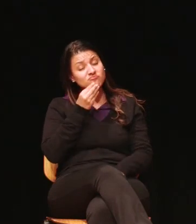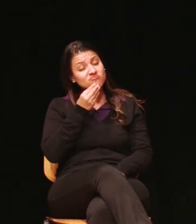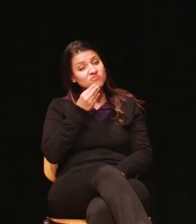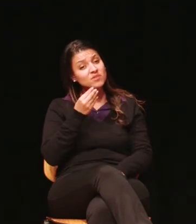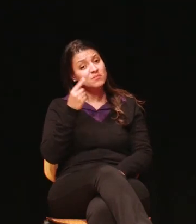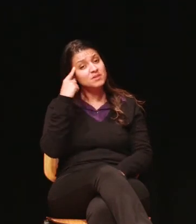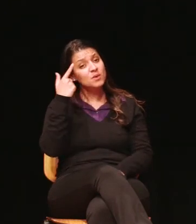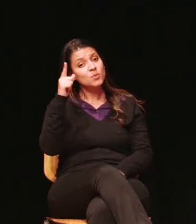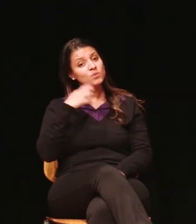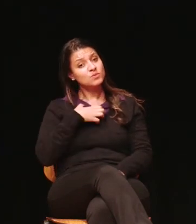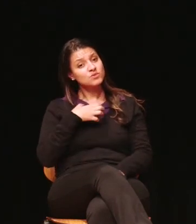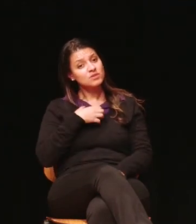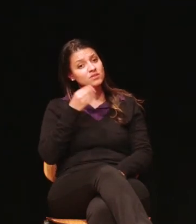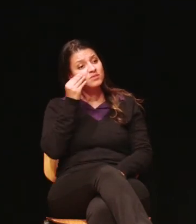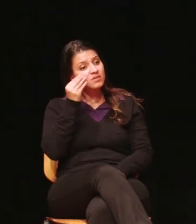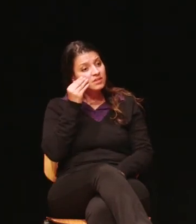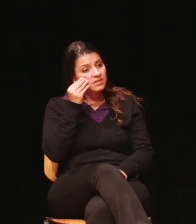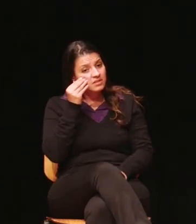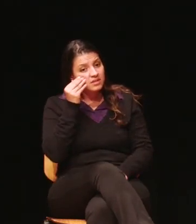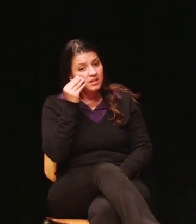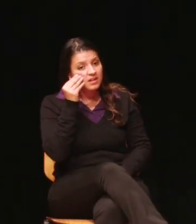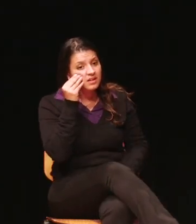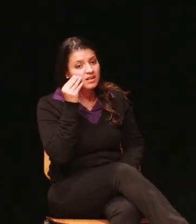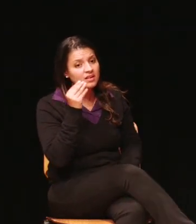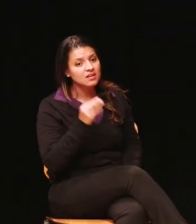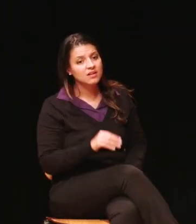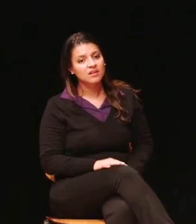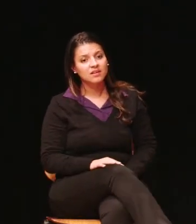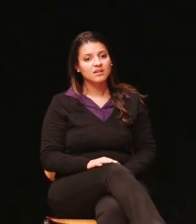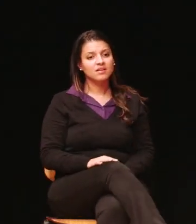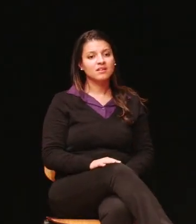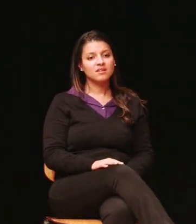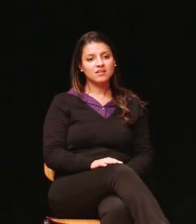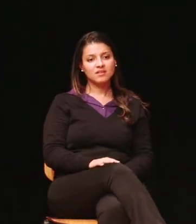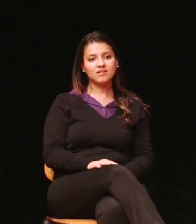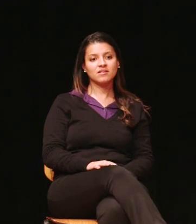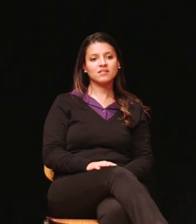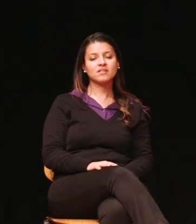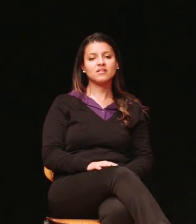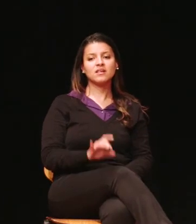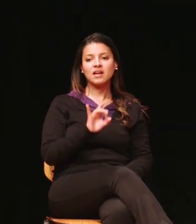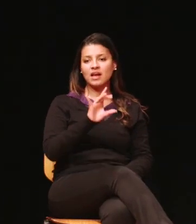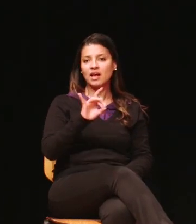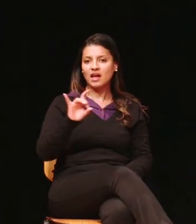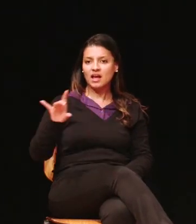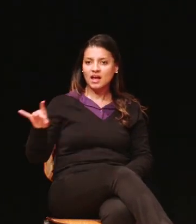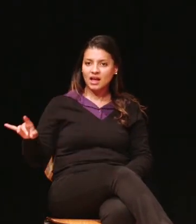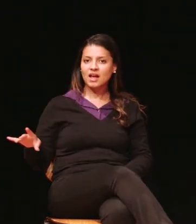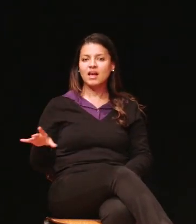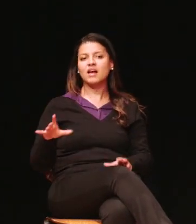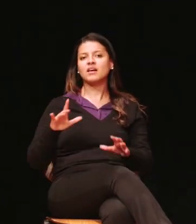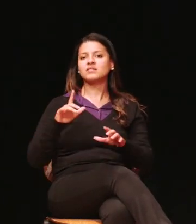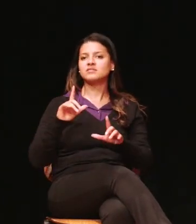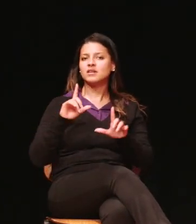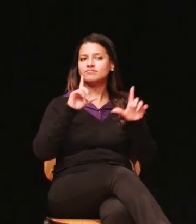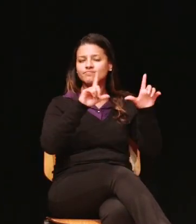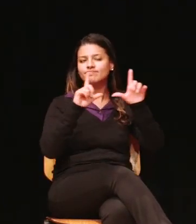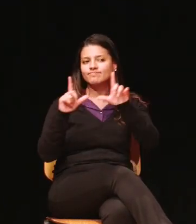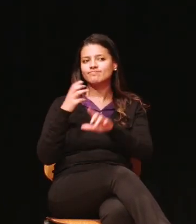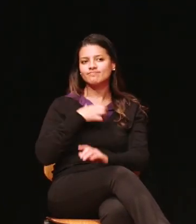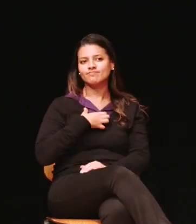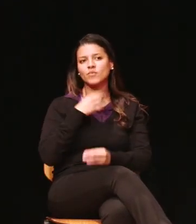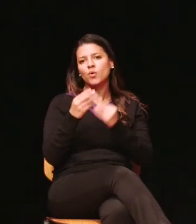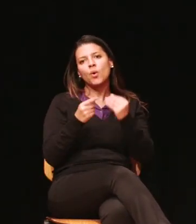maneira. Que não, certamente, não é... mas, por exemplo, o, digamos assim, cada obra tem a sua maneira de ser olhada. Não